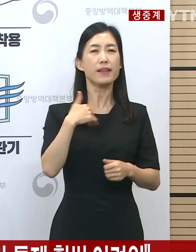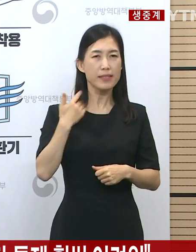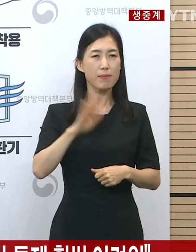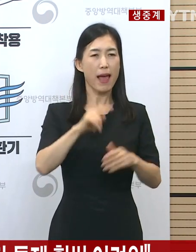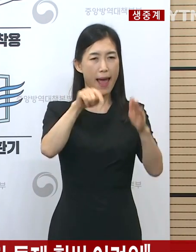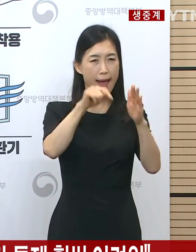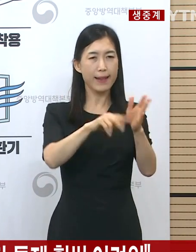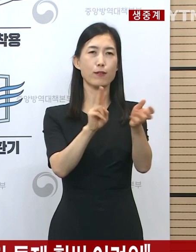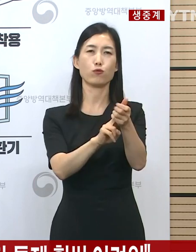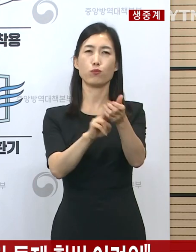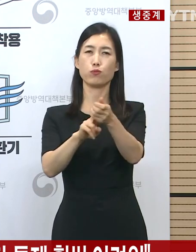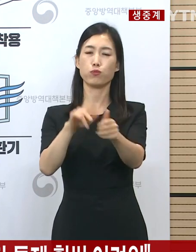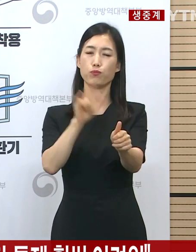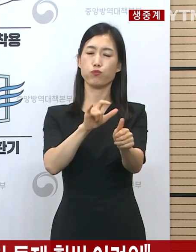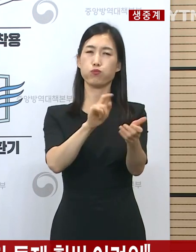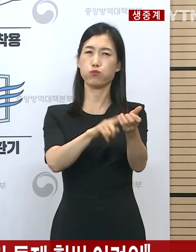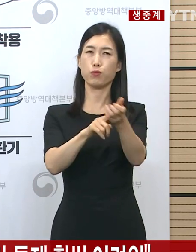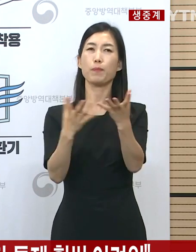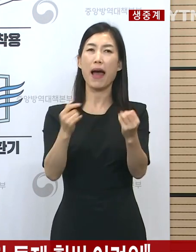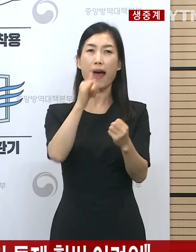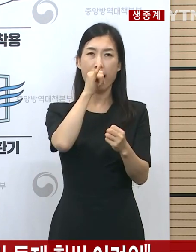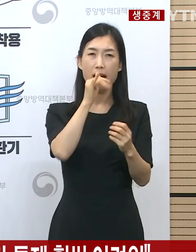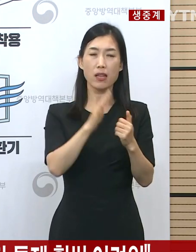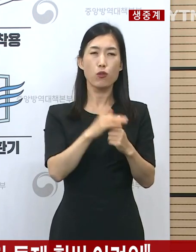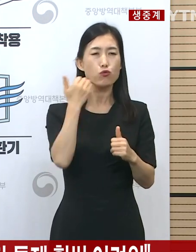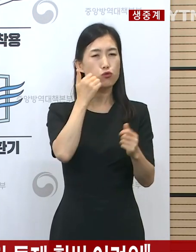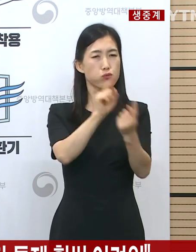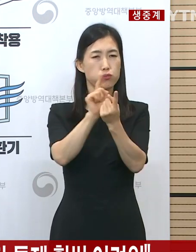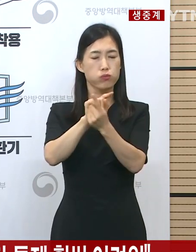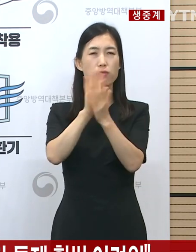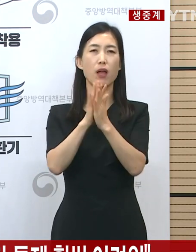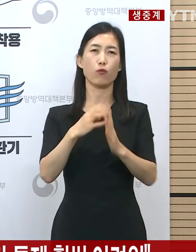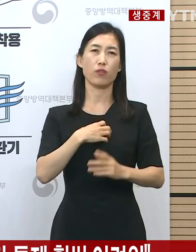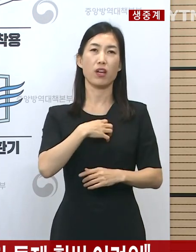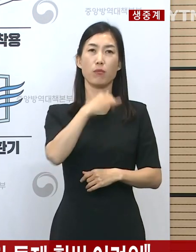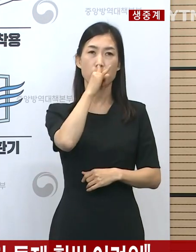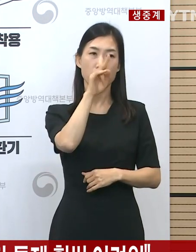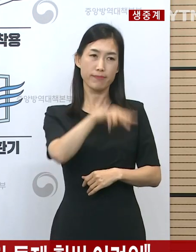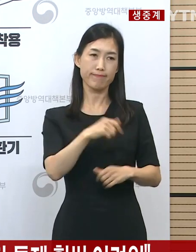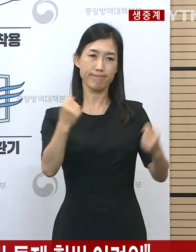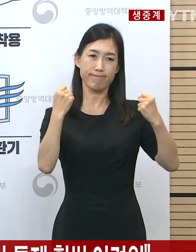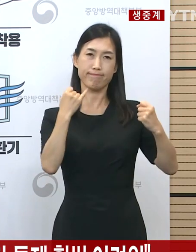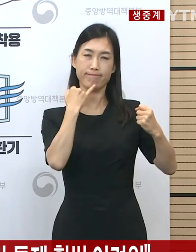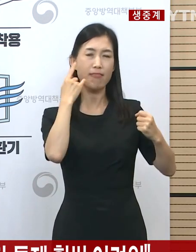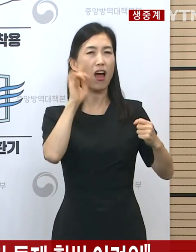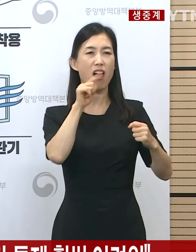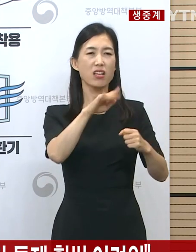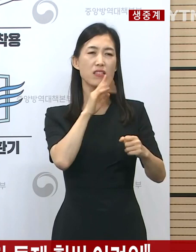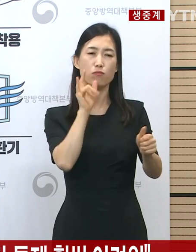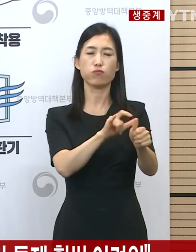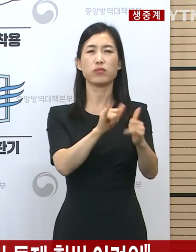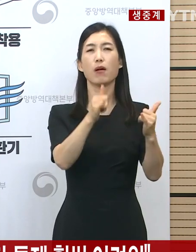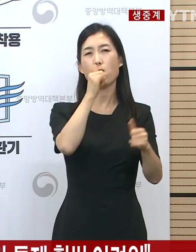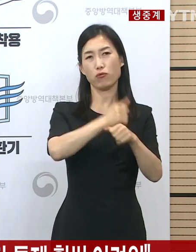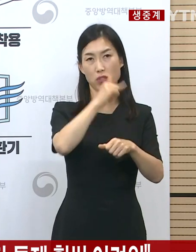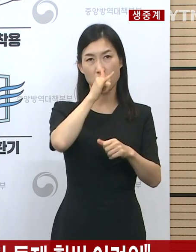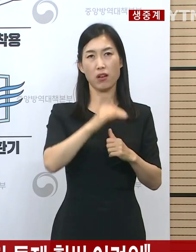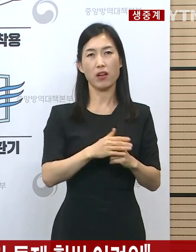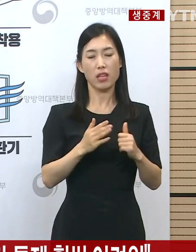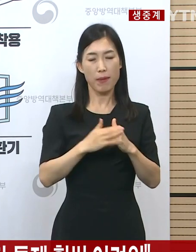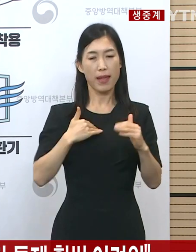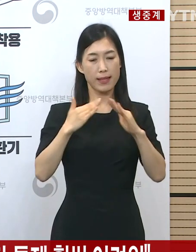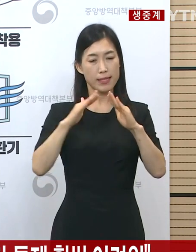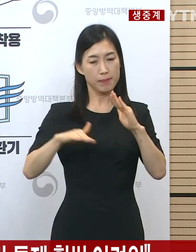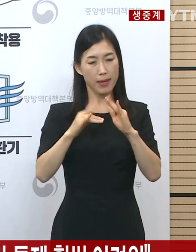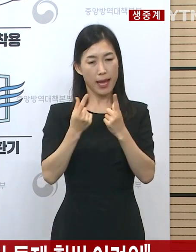언제 어디서나 사람 간 만남은 감염의 위험이 있어 동거가족 이외의 사람 간 만남은 당분간